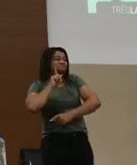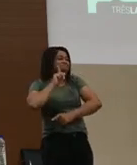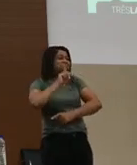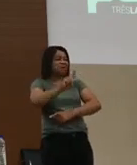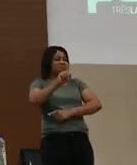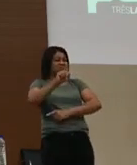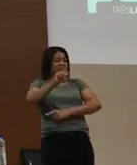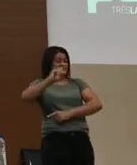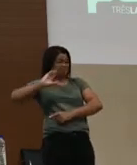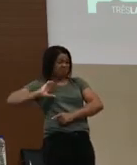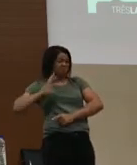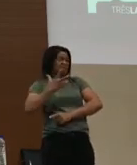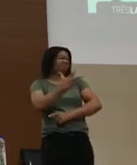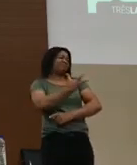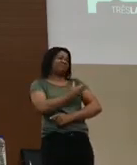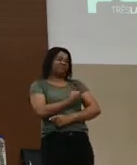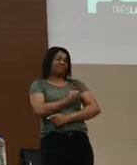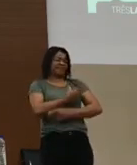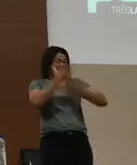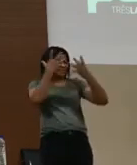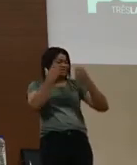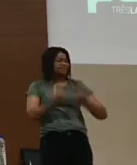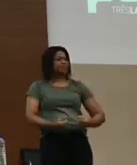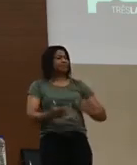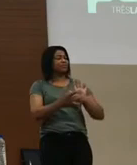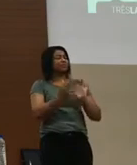3.000 pessoas se convertem no discurso de Pedro.